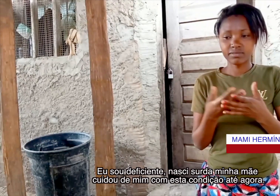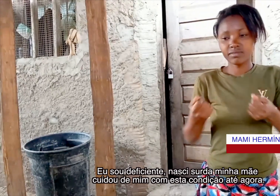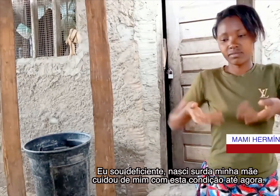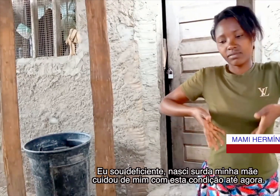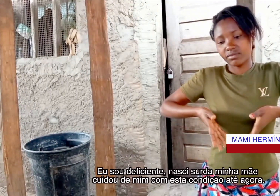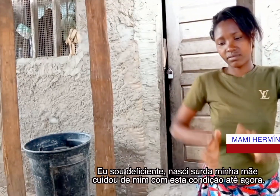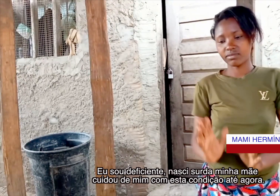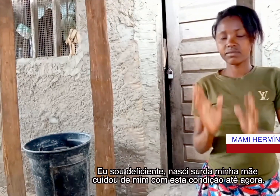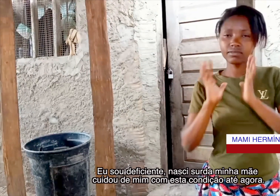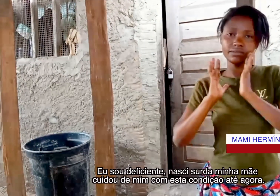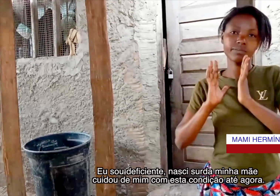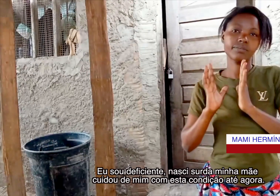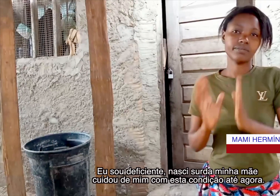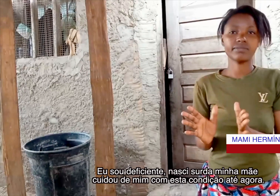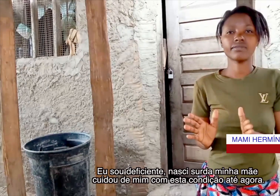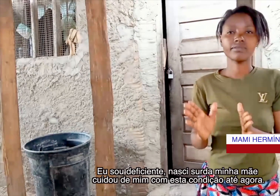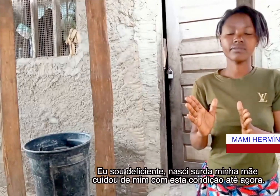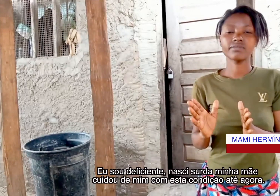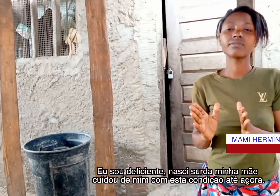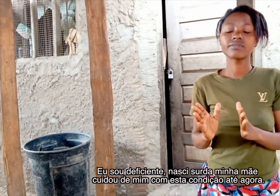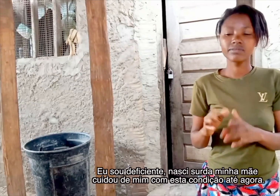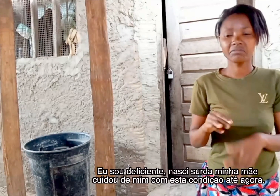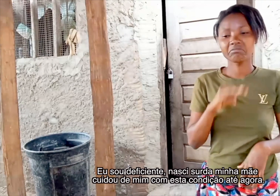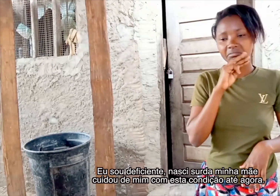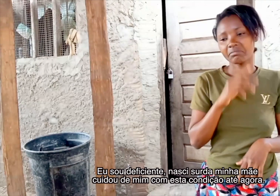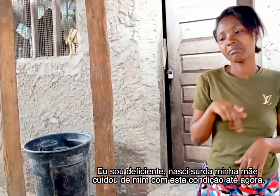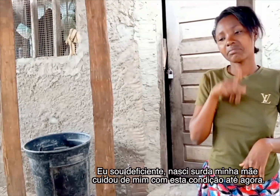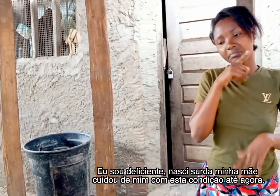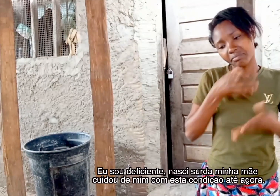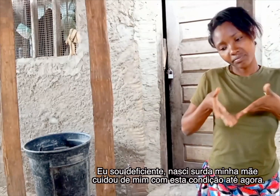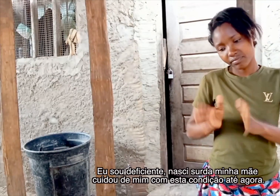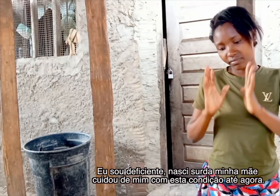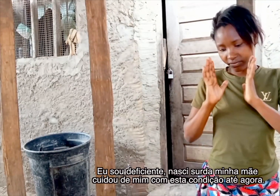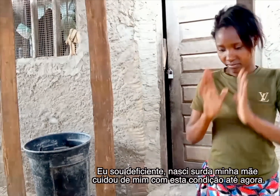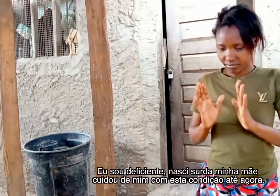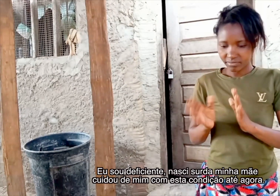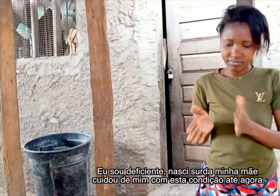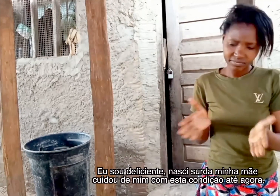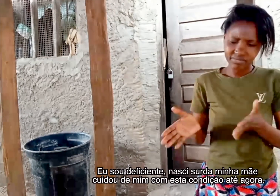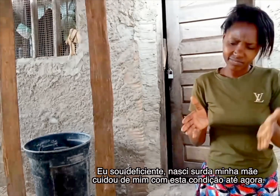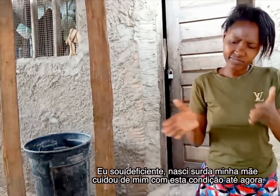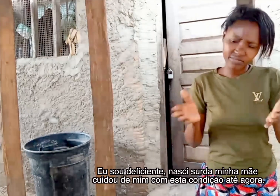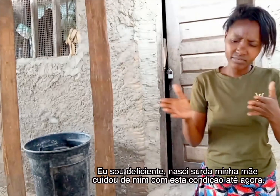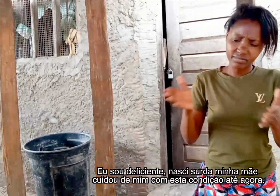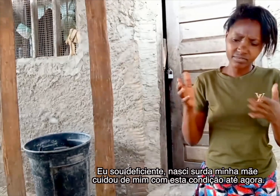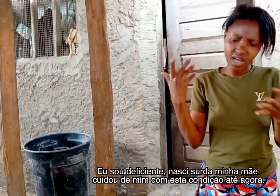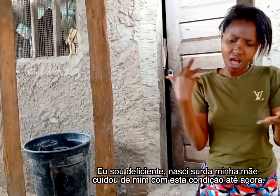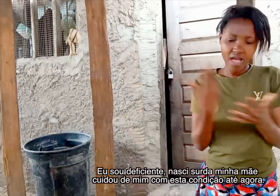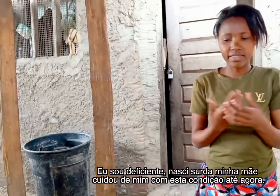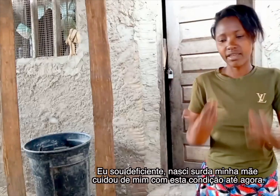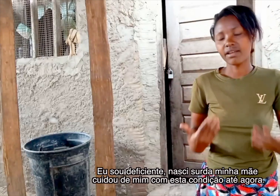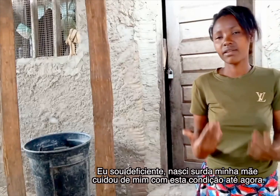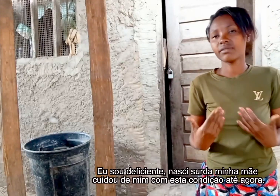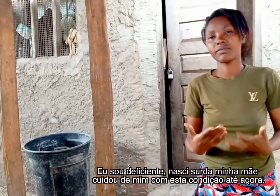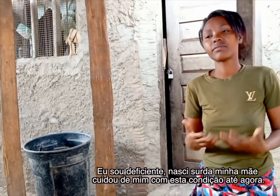Eu sou deficiente. Nasci surda. Minha mãe cuidou de mim com esta condição até agora.